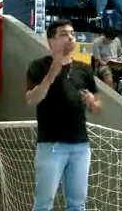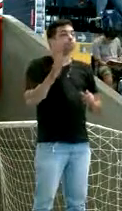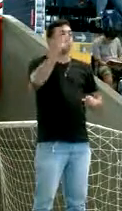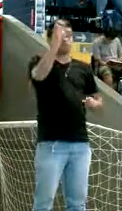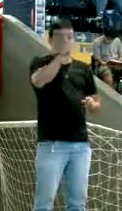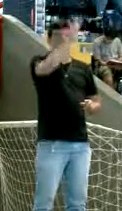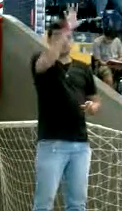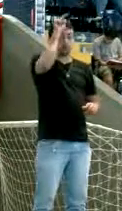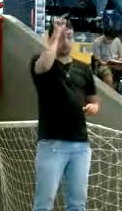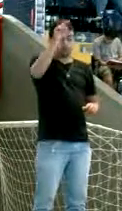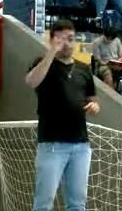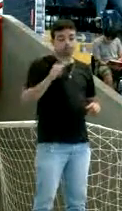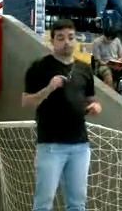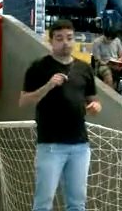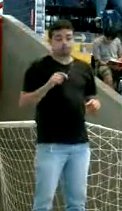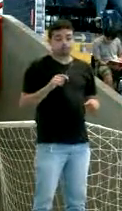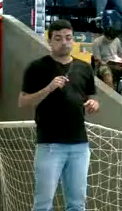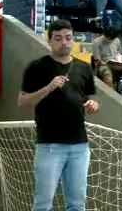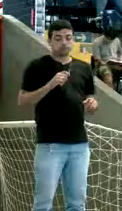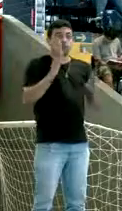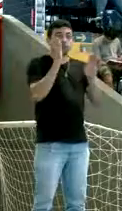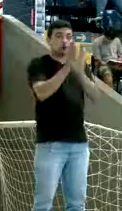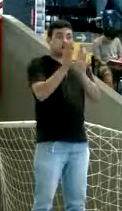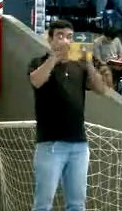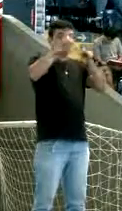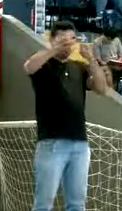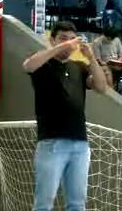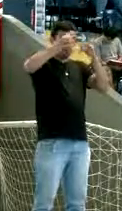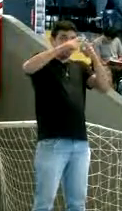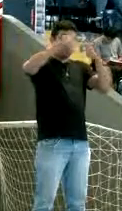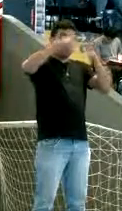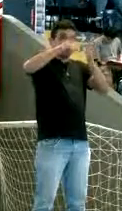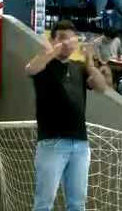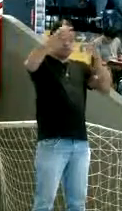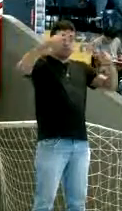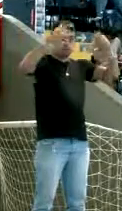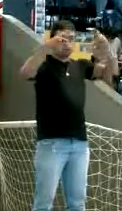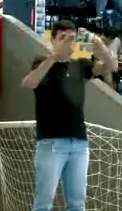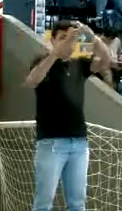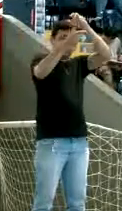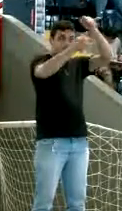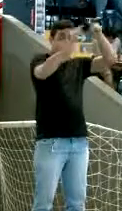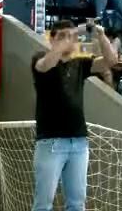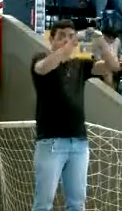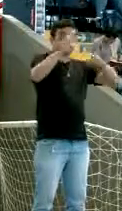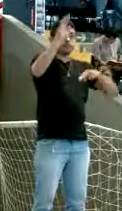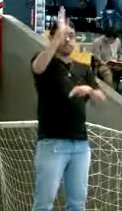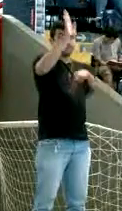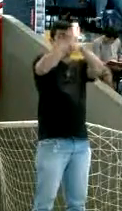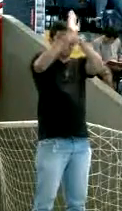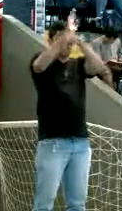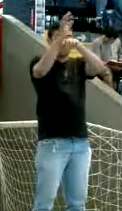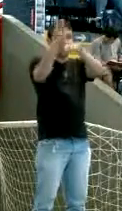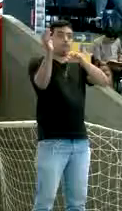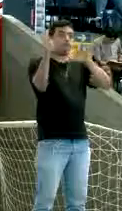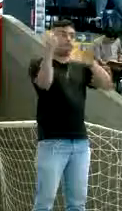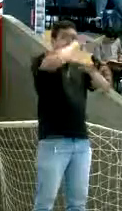Europa. Com essa crise por causa da guerra, o cinema passa a se desenvolver do outro lado do